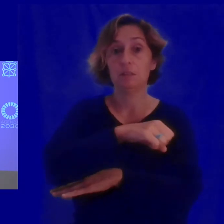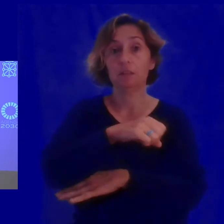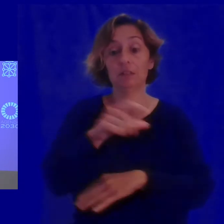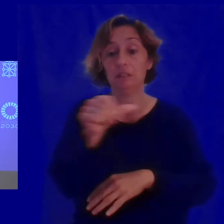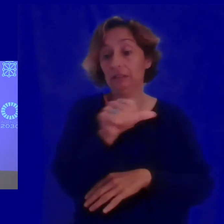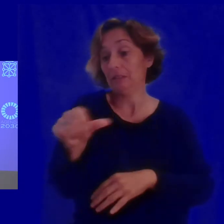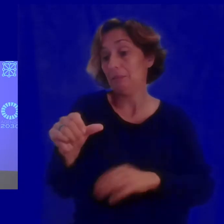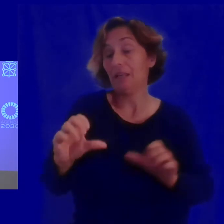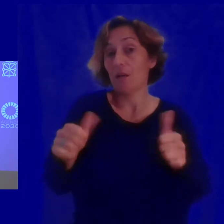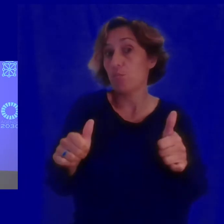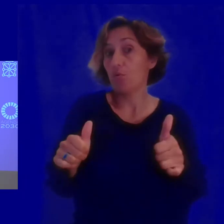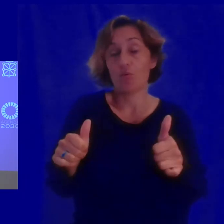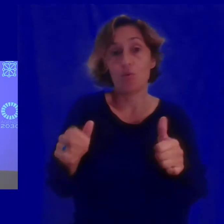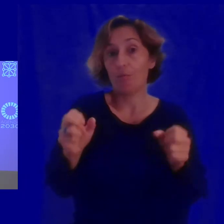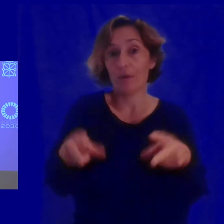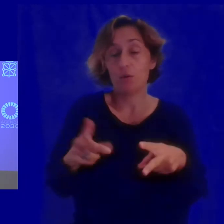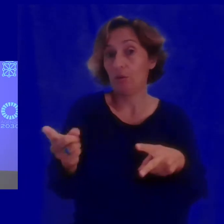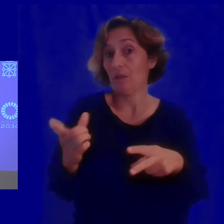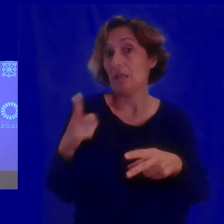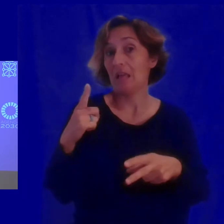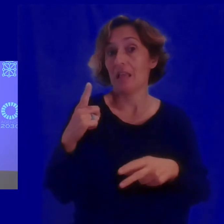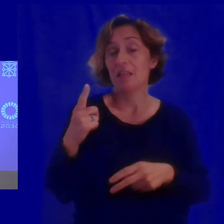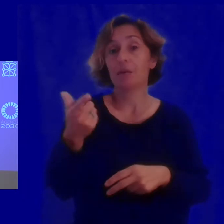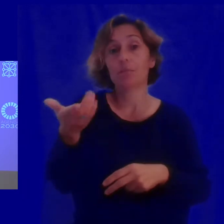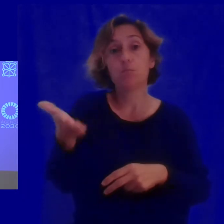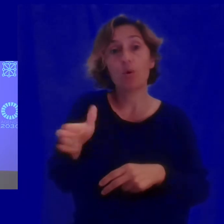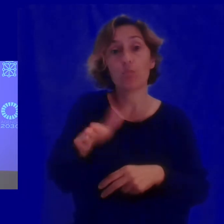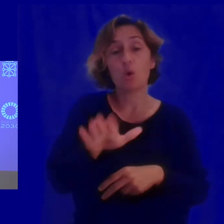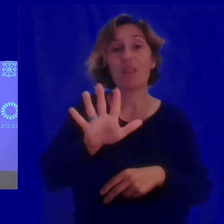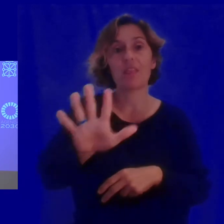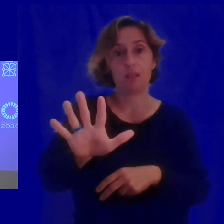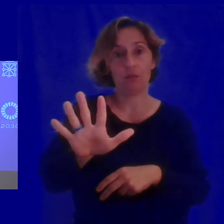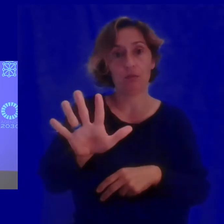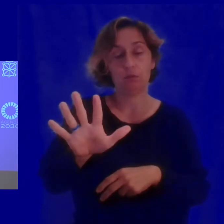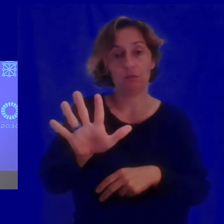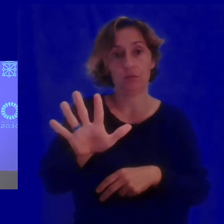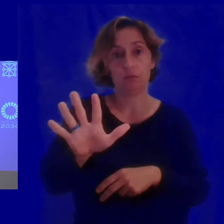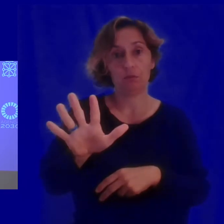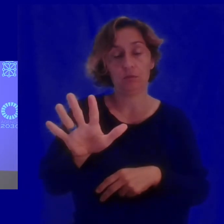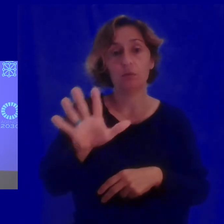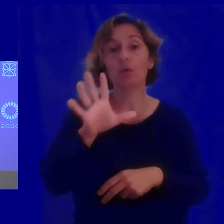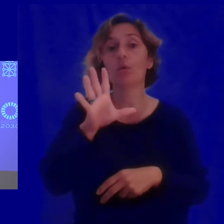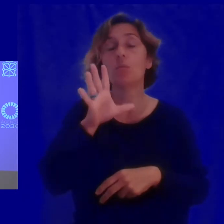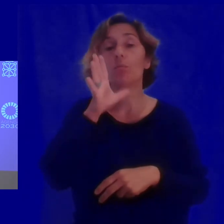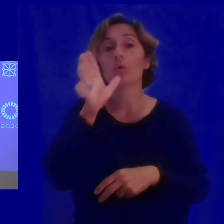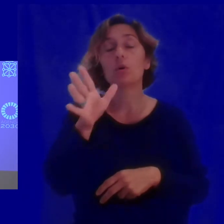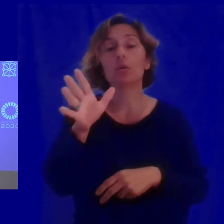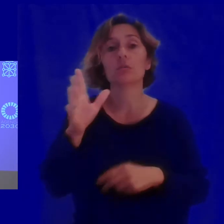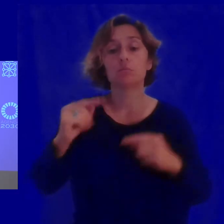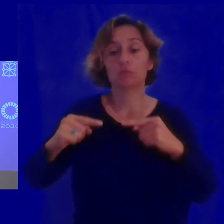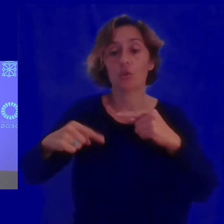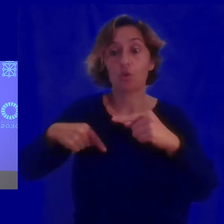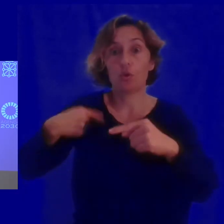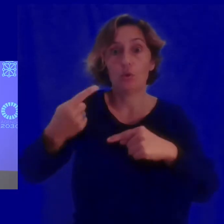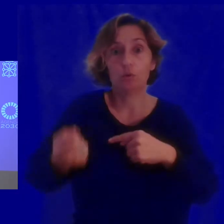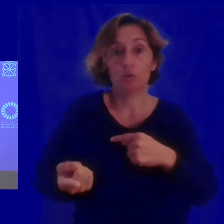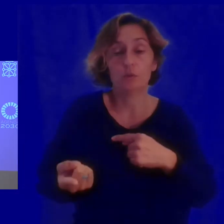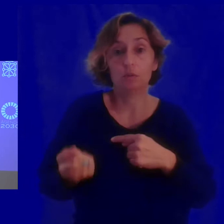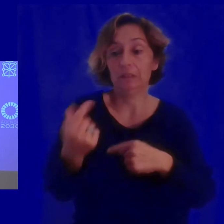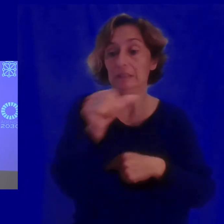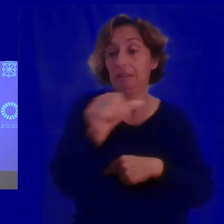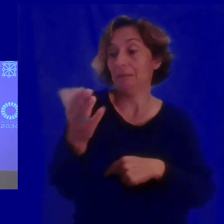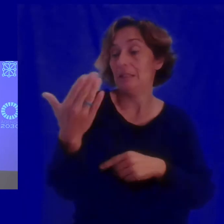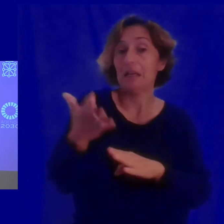porque ayer mismo fallecieron 5 personas, consecuencia de las tasas de incidencia más altas durante las